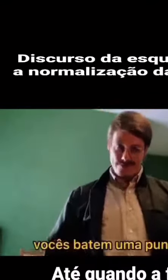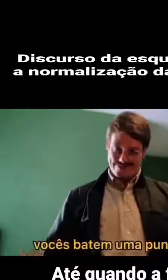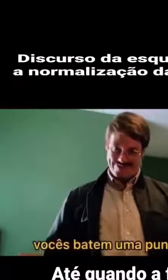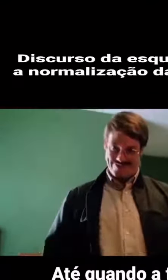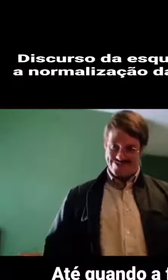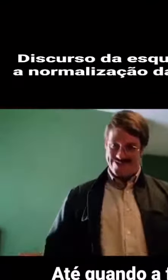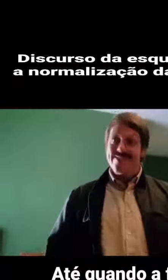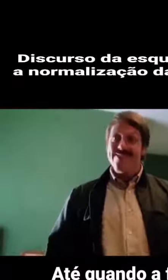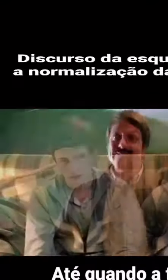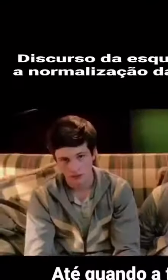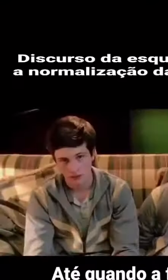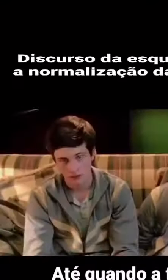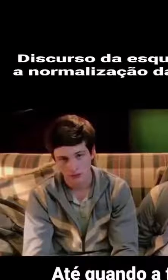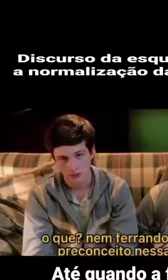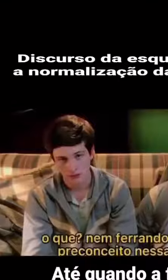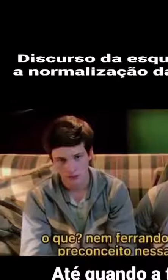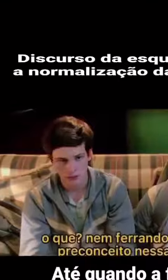pro tio.